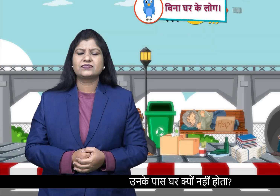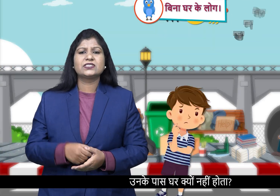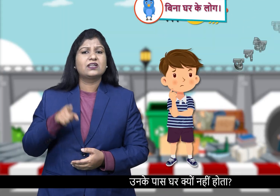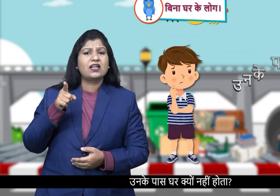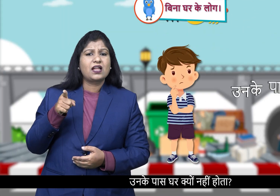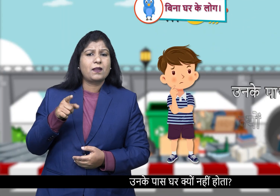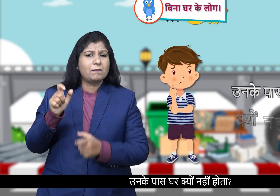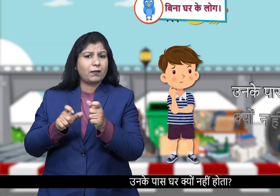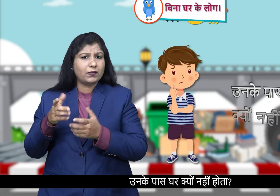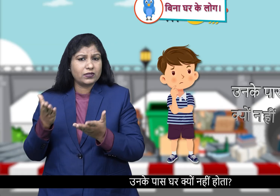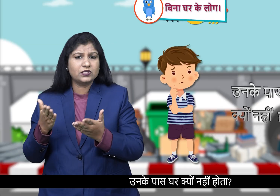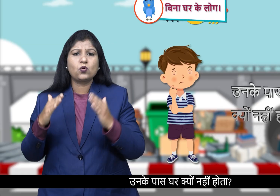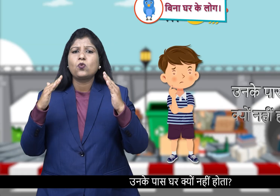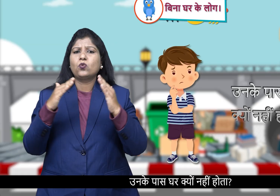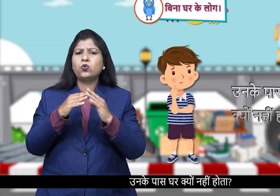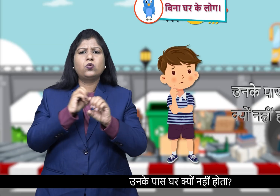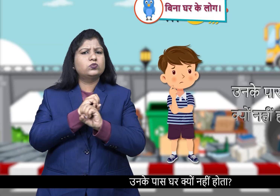उनके पास घर क्यों नहीं होता?